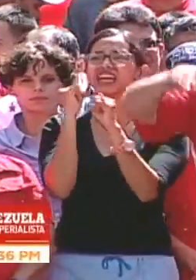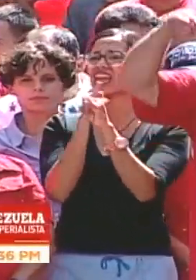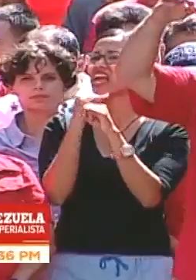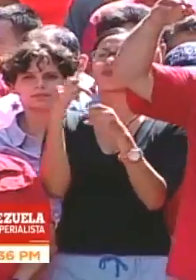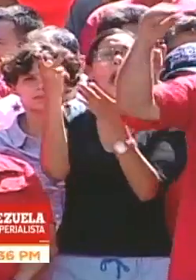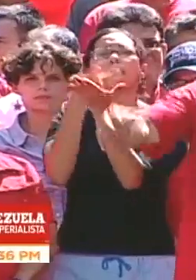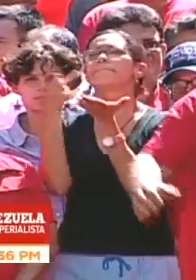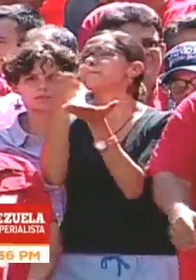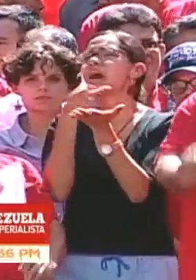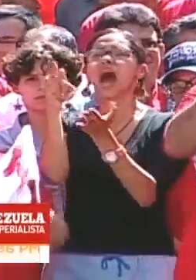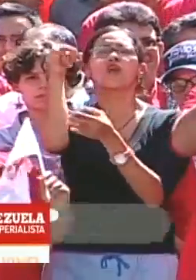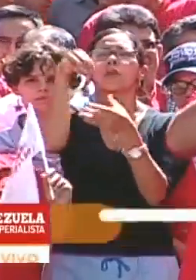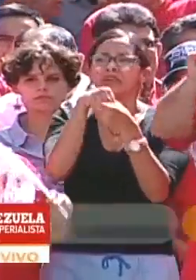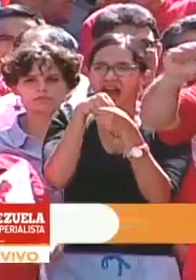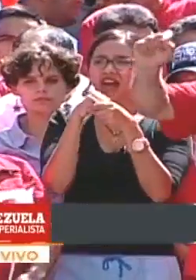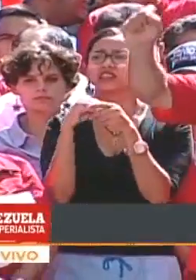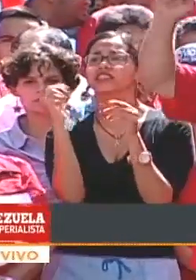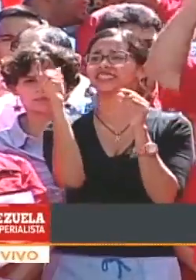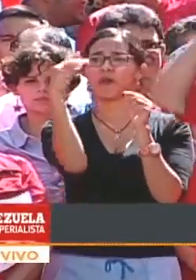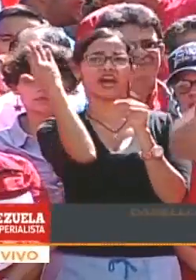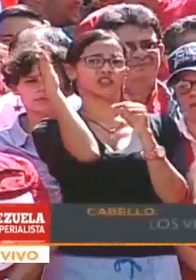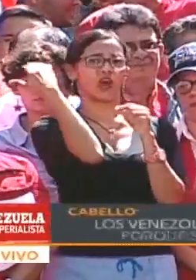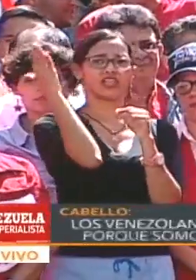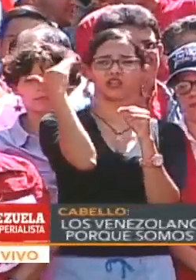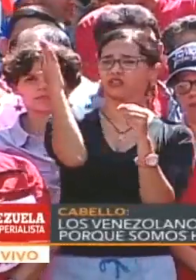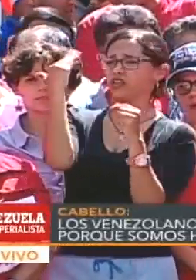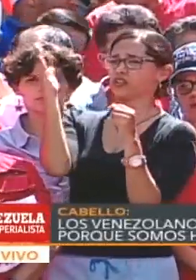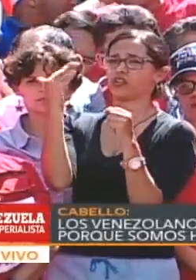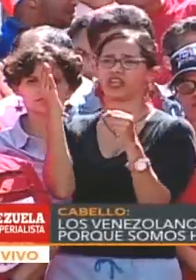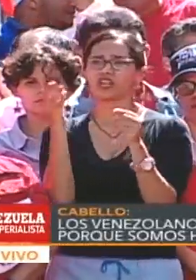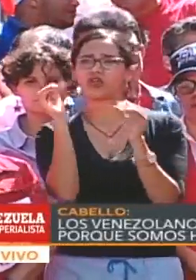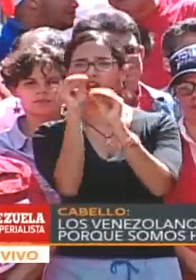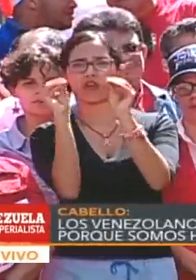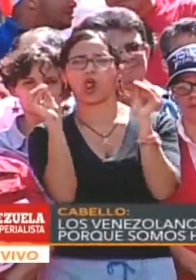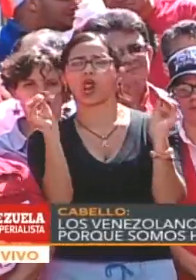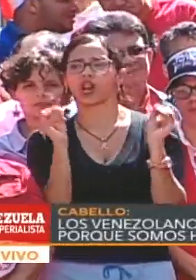cualquier página que usted se meta, aparecen las convocatorias de ellos.